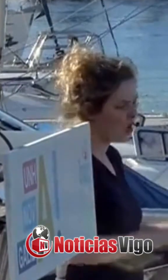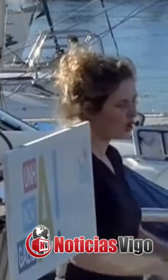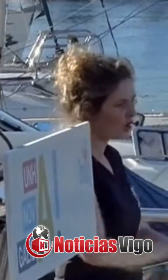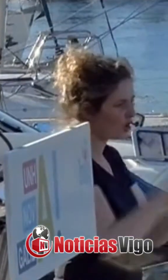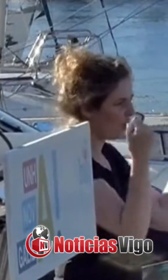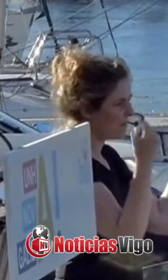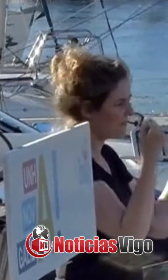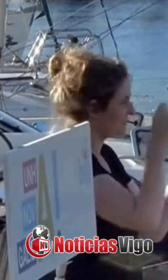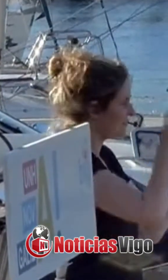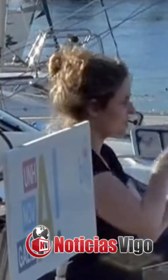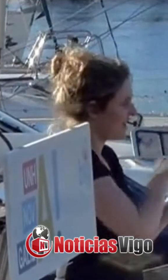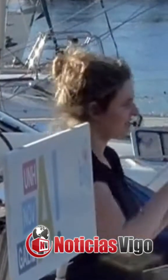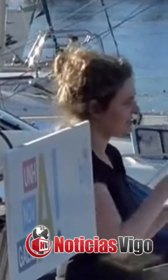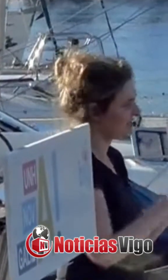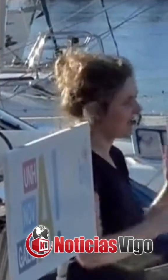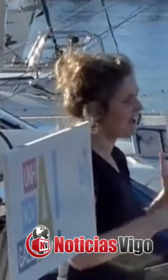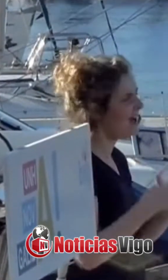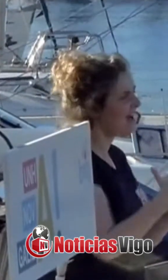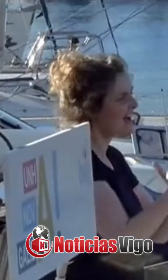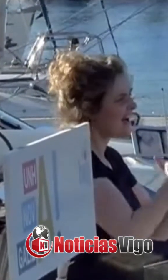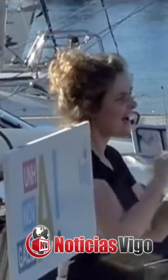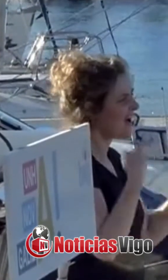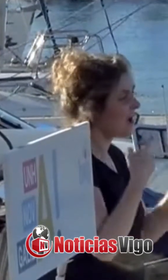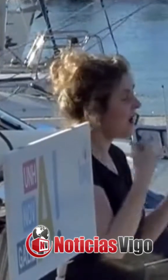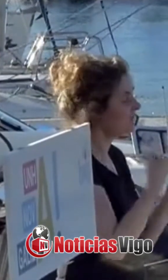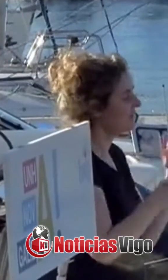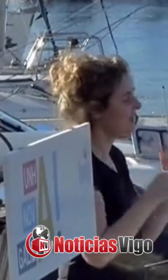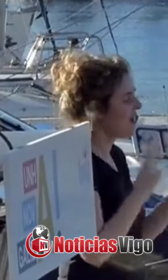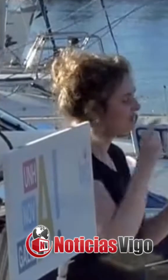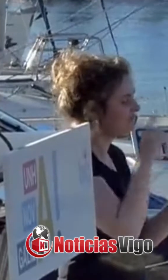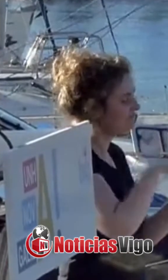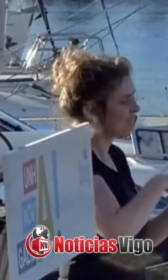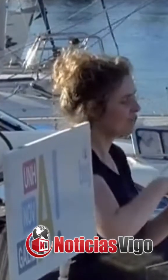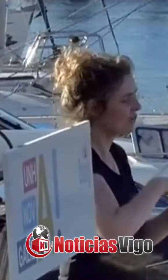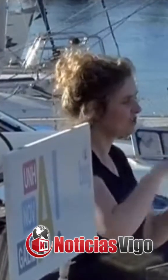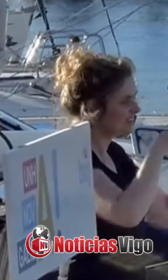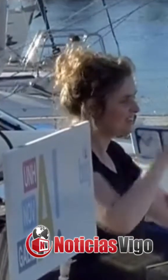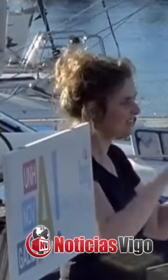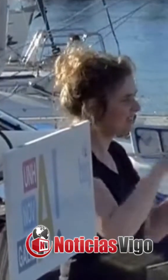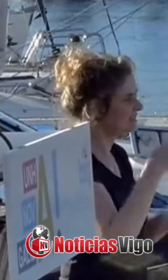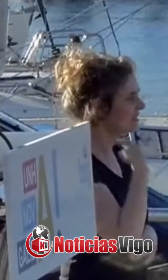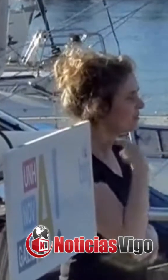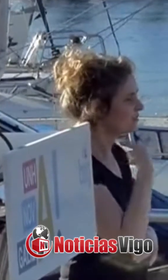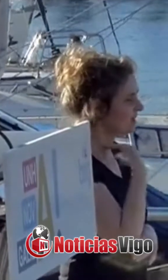rompemos as enquisas e quitamos 6 diputados e diputadas.